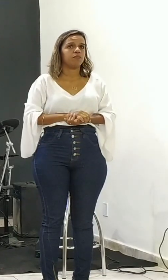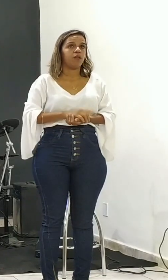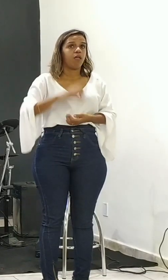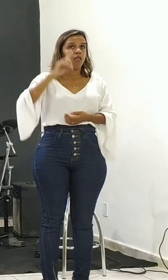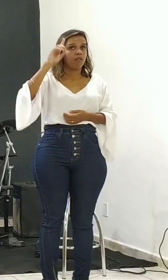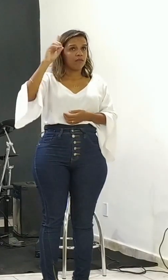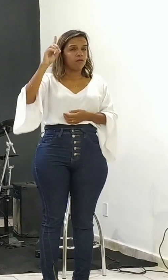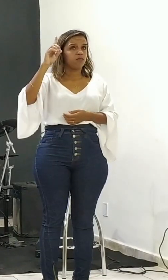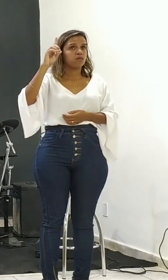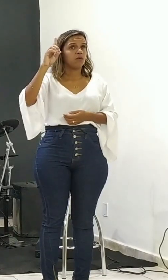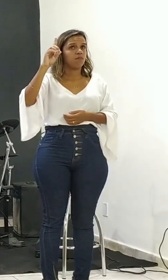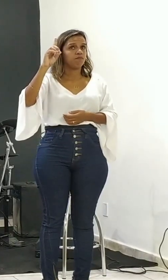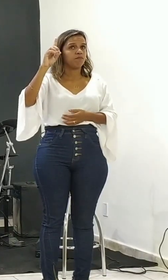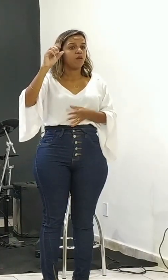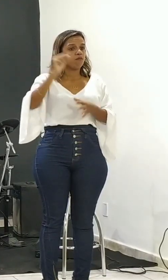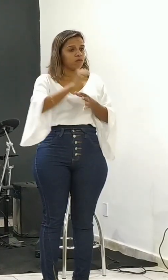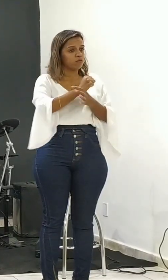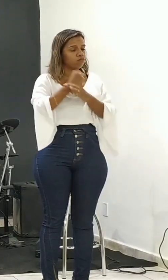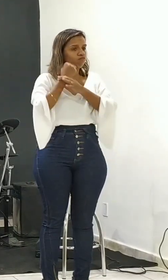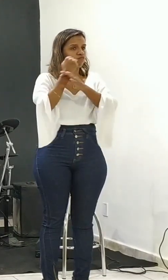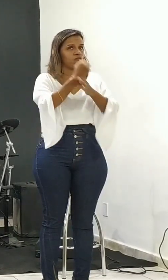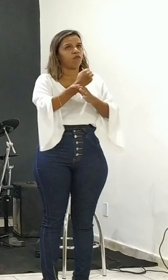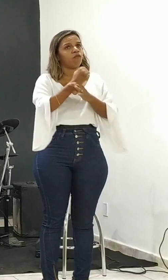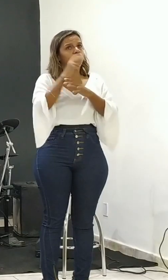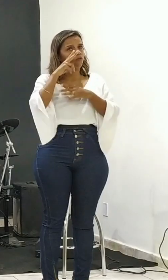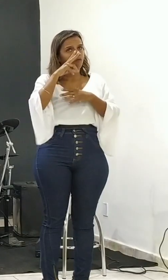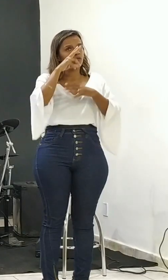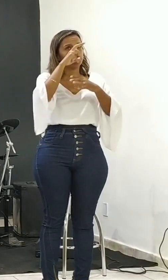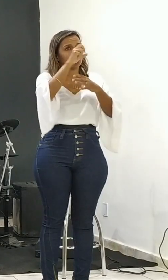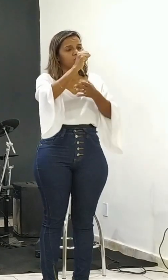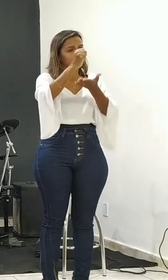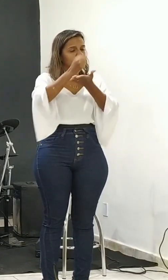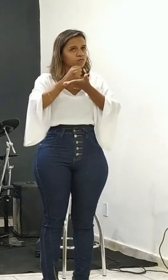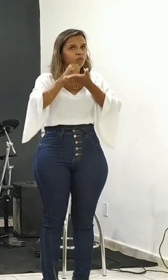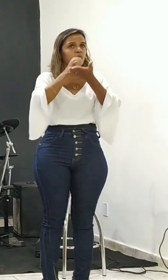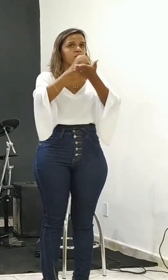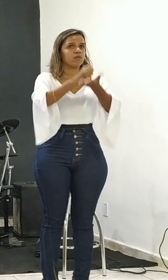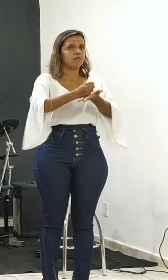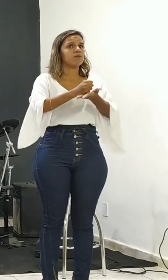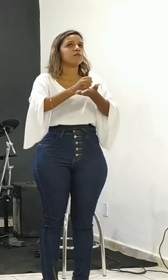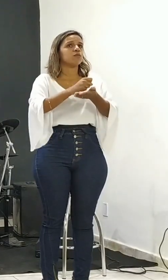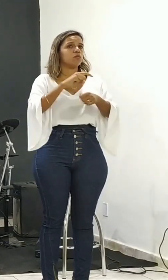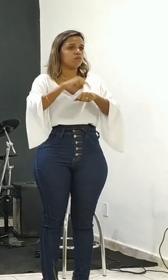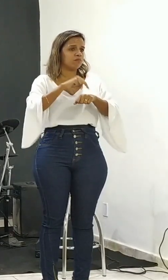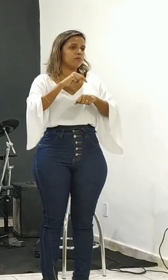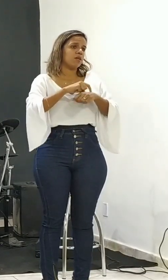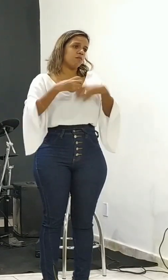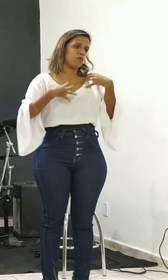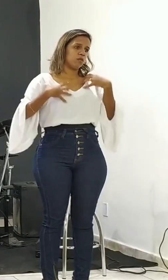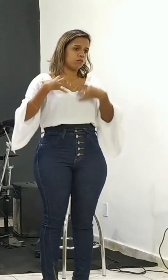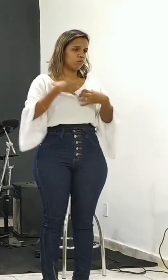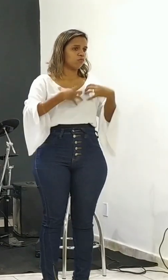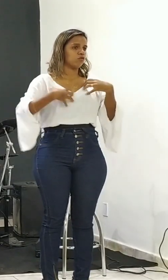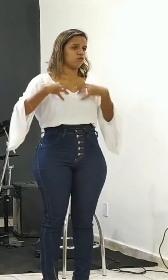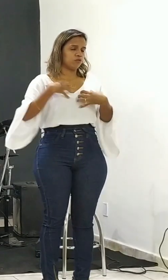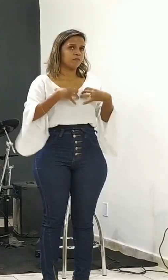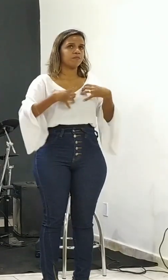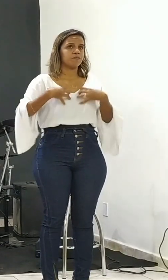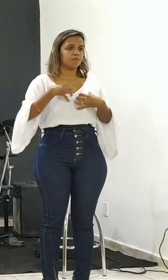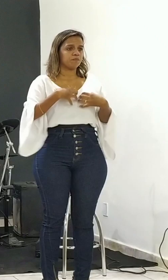Deus é nosso refúgio e fortaleza, socorro bem presente.